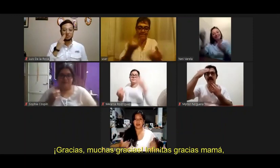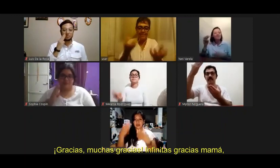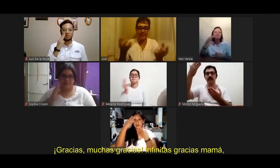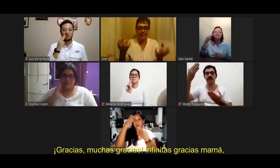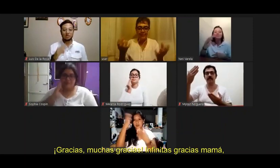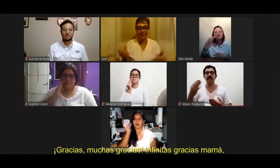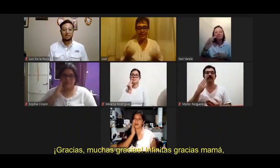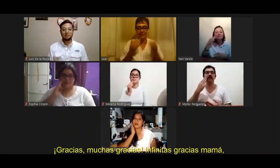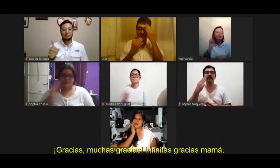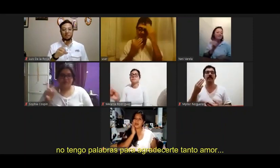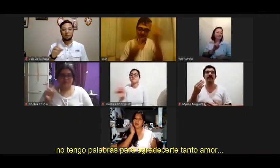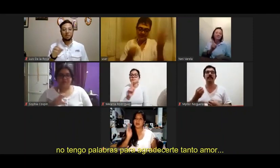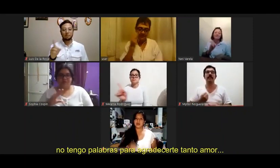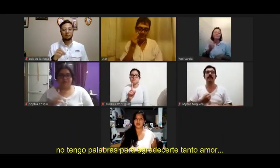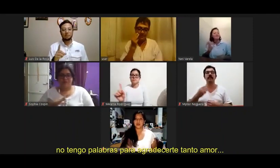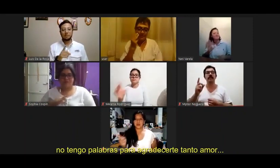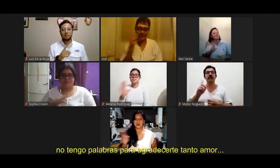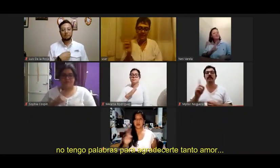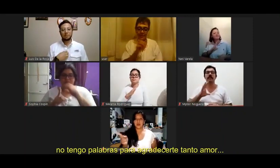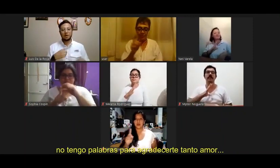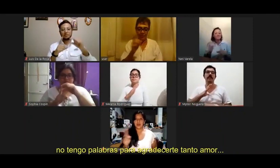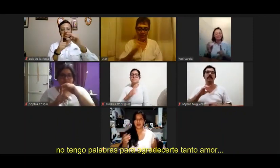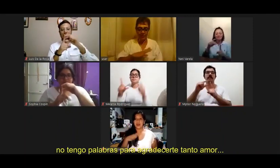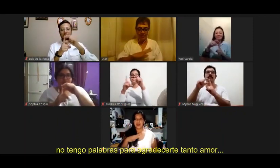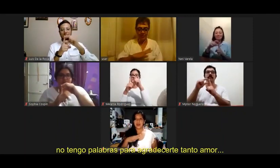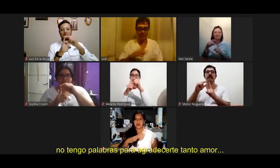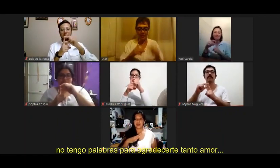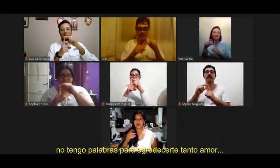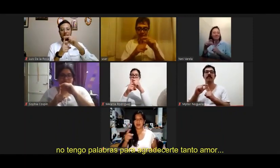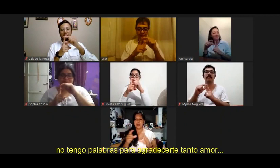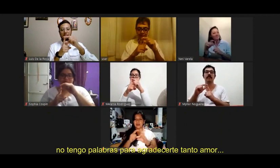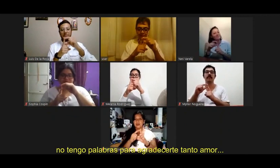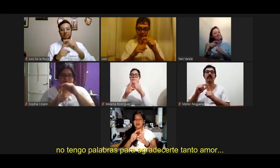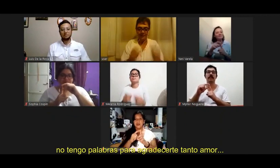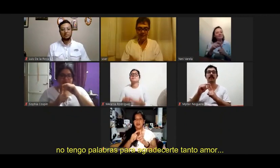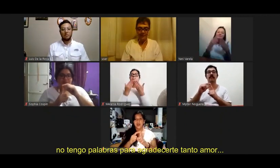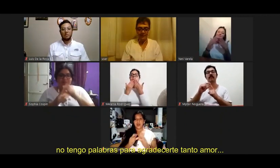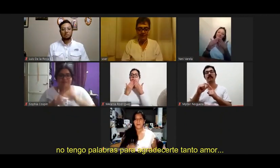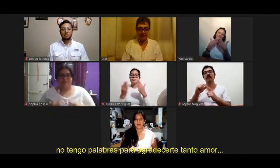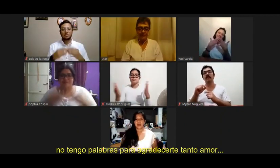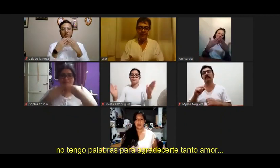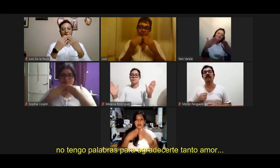mamá. No tengo palabras para